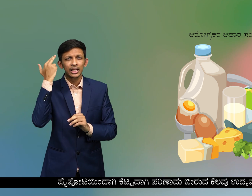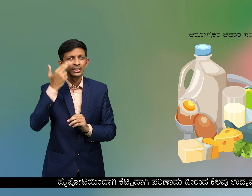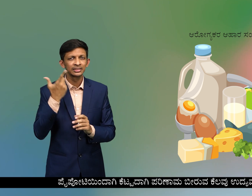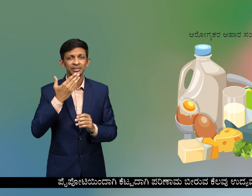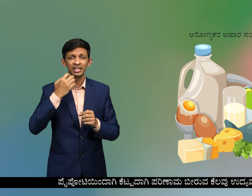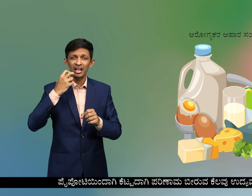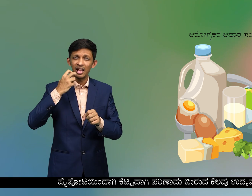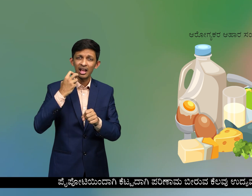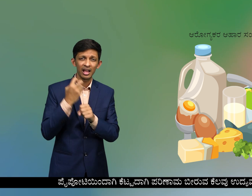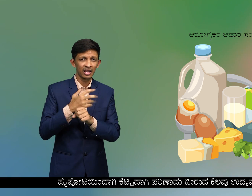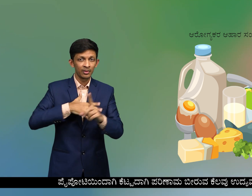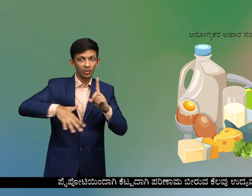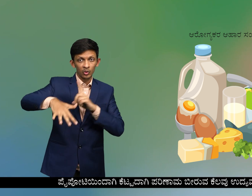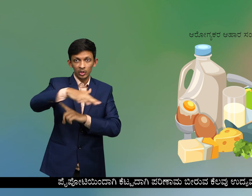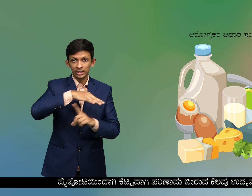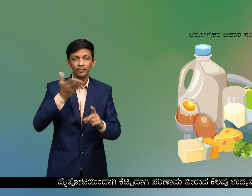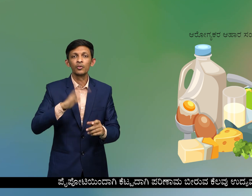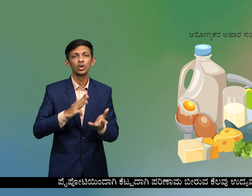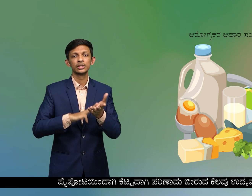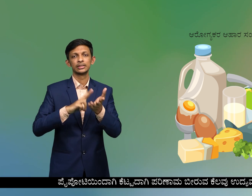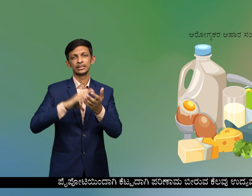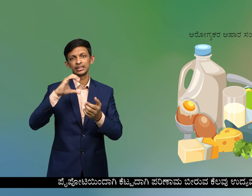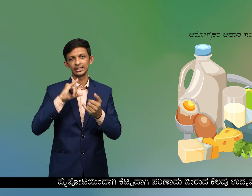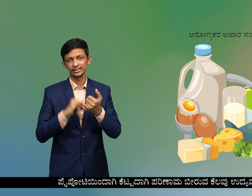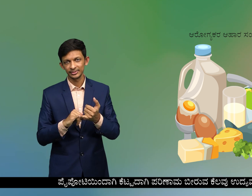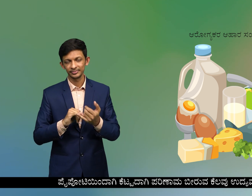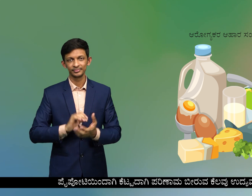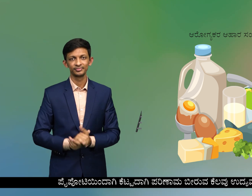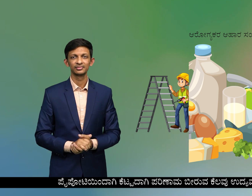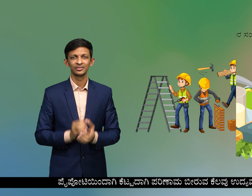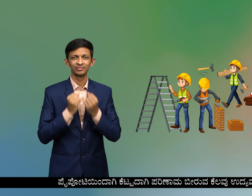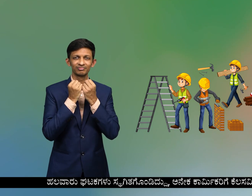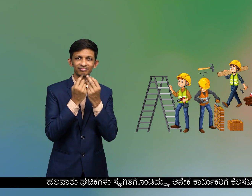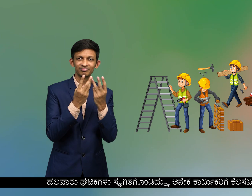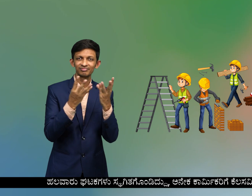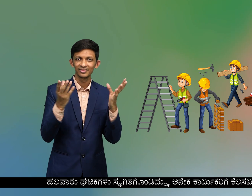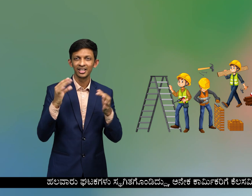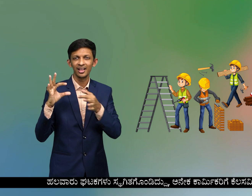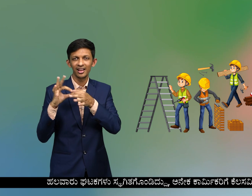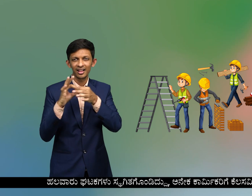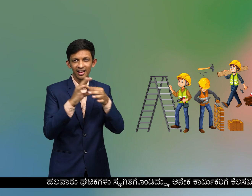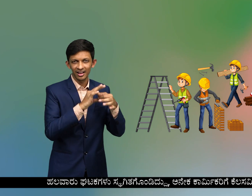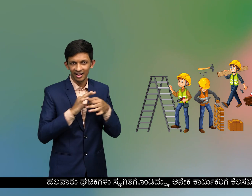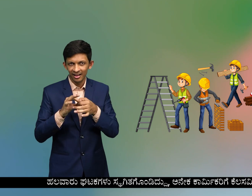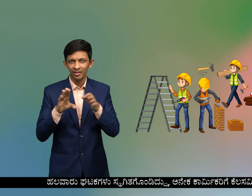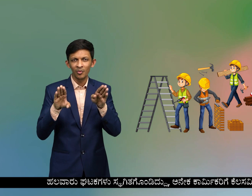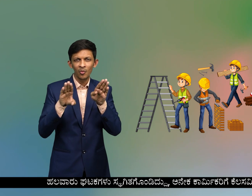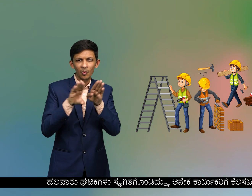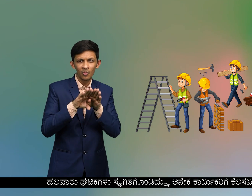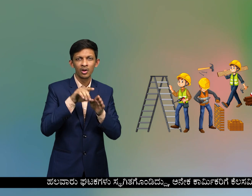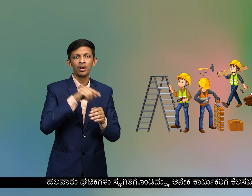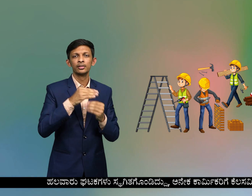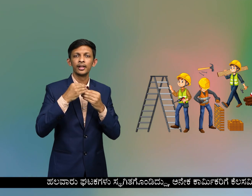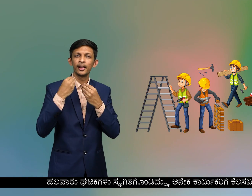ಪೈಪೋಟಿಯಿಂದಾಗಿ ಕೆಟ್ಟದಾಗಿ ಪರಿಣಾಮ ಬೀರುವ ಕೆಲವು ಉದ್ಯಮಗಳಾಗಿವೆ. ಹಲವಾರು ಘಟಕಗಳು ಸ್ಥಗಿತಗೊಂಡಿದ್ದು